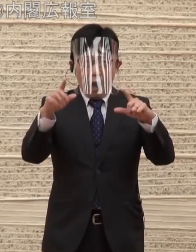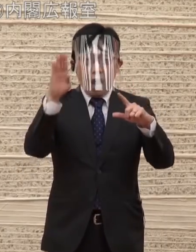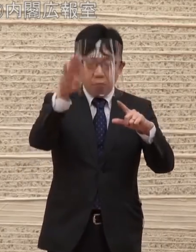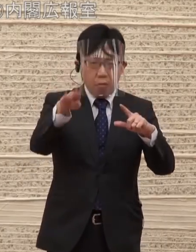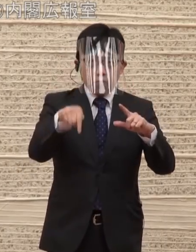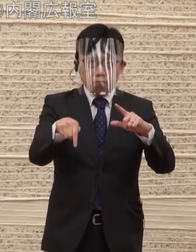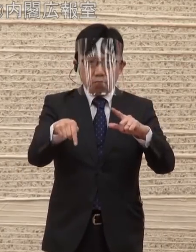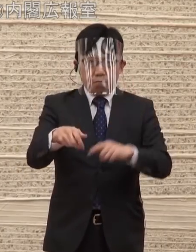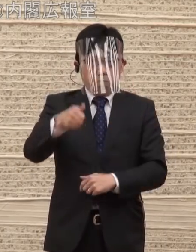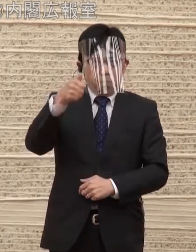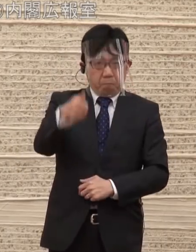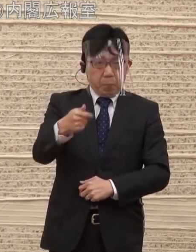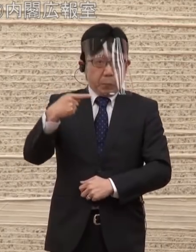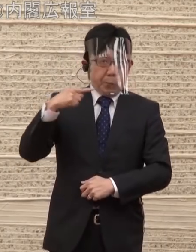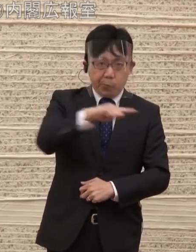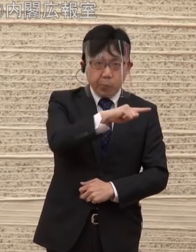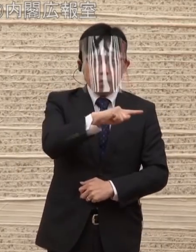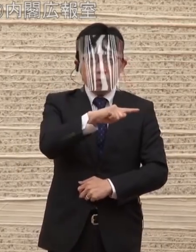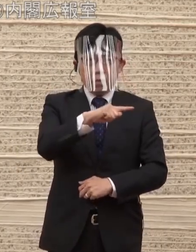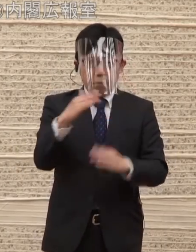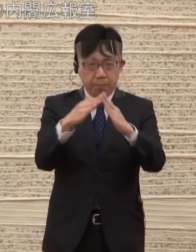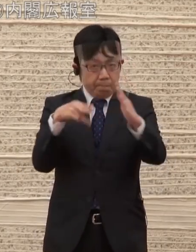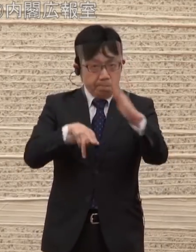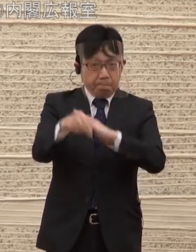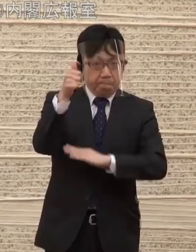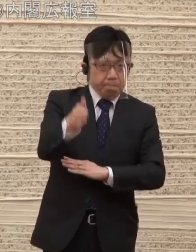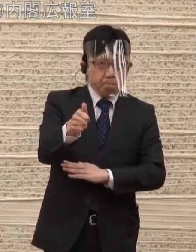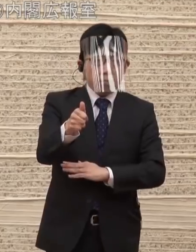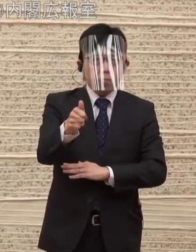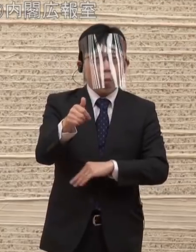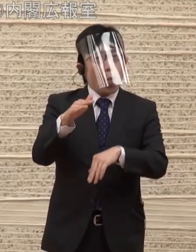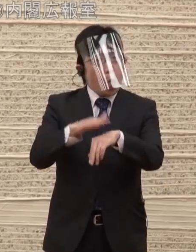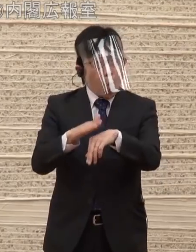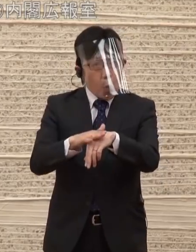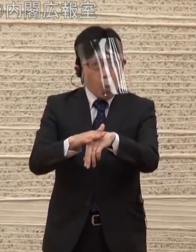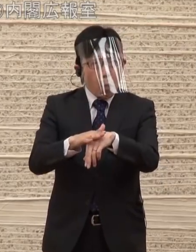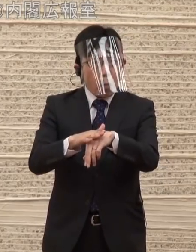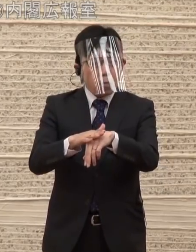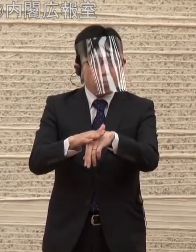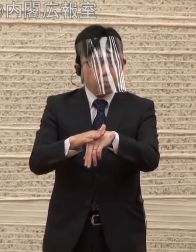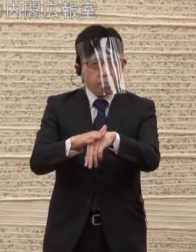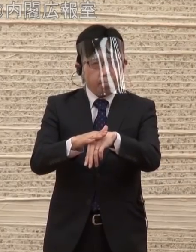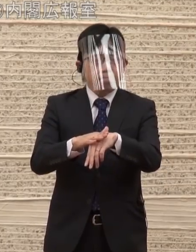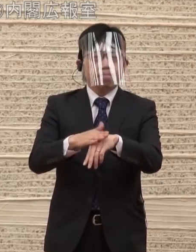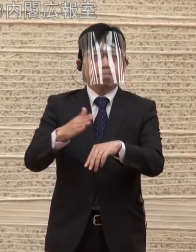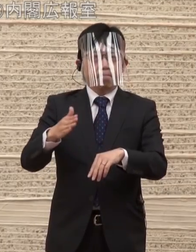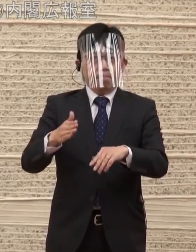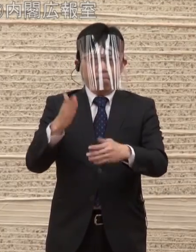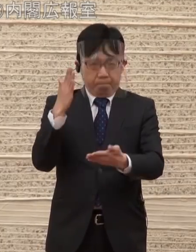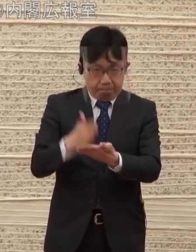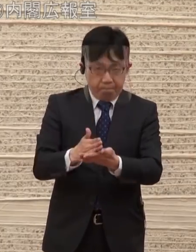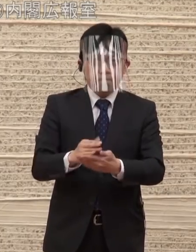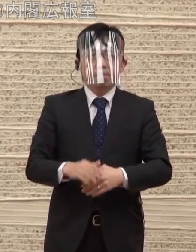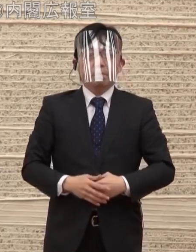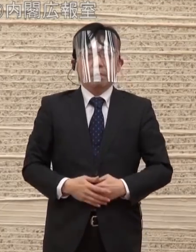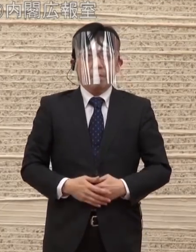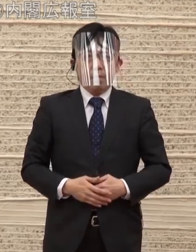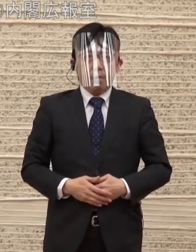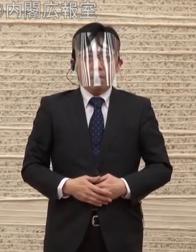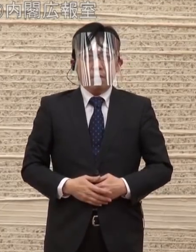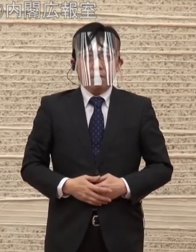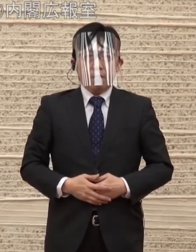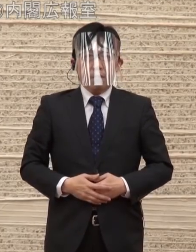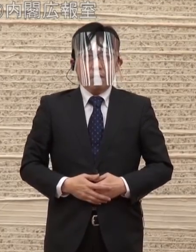強制的な外資規制などを実施することはできませんそれでもそうし